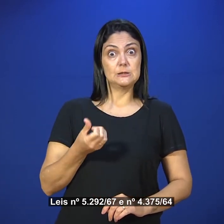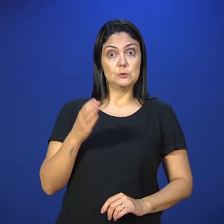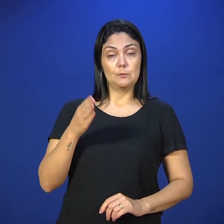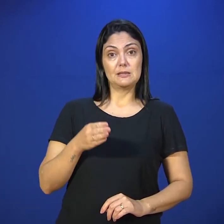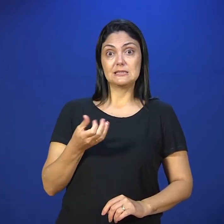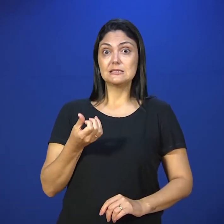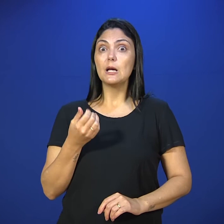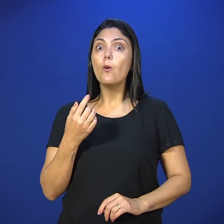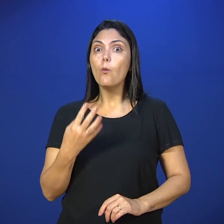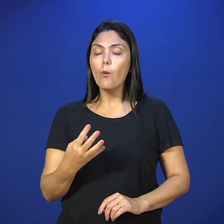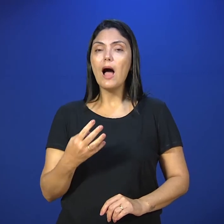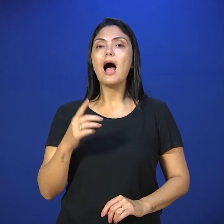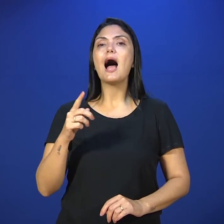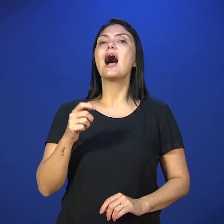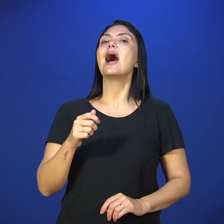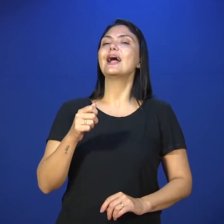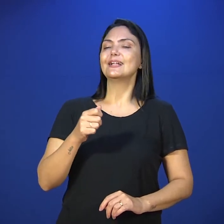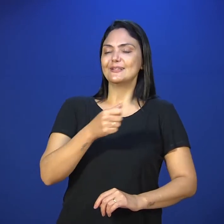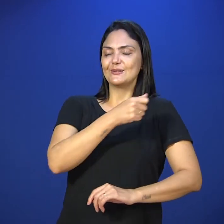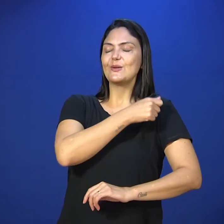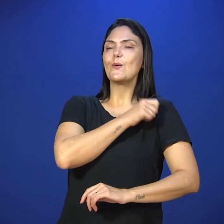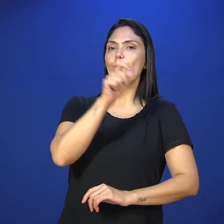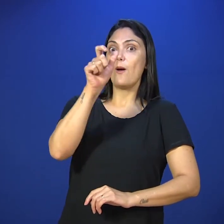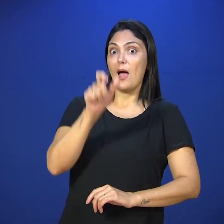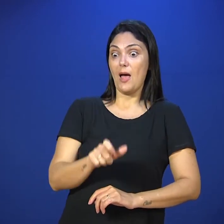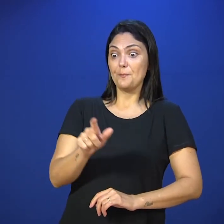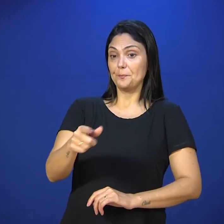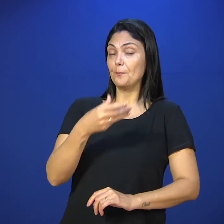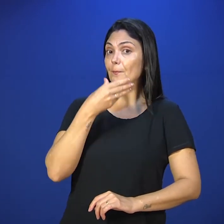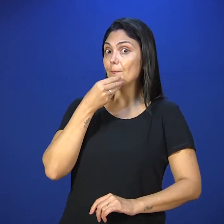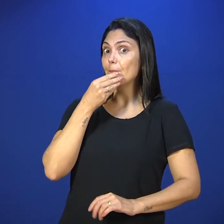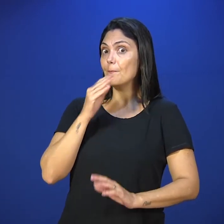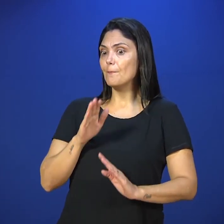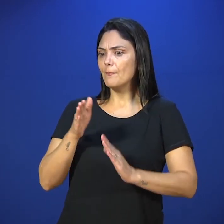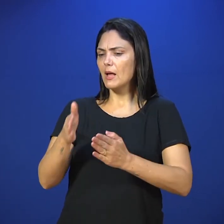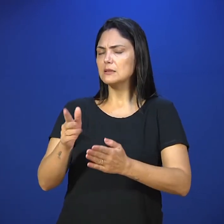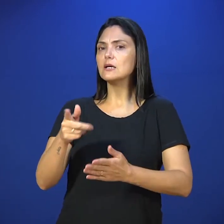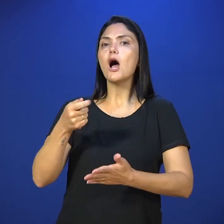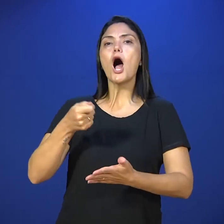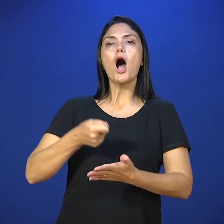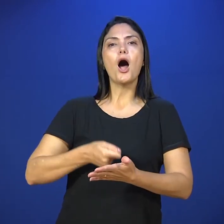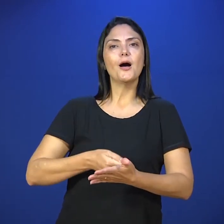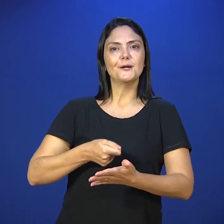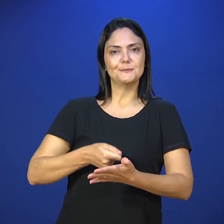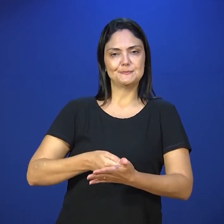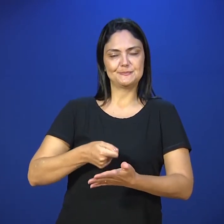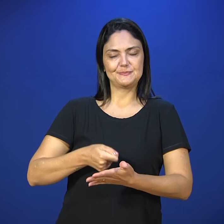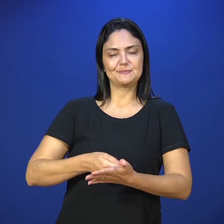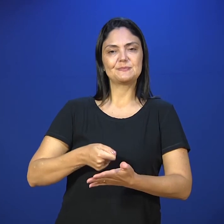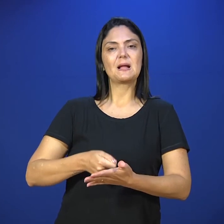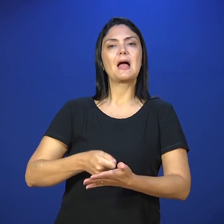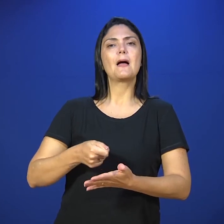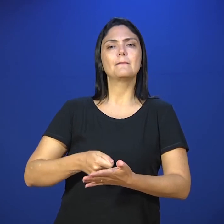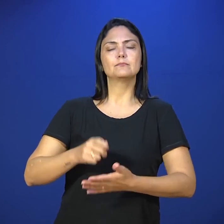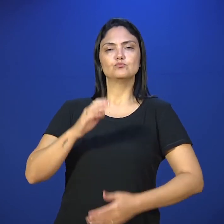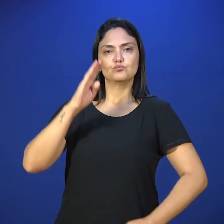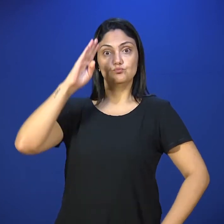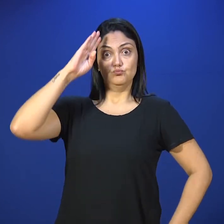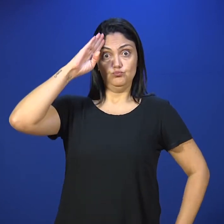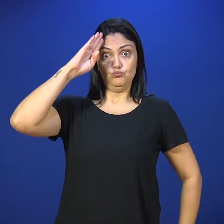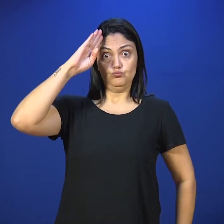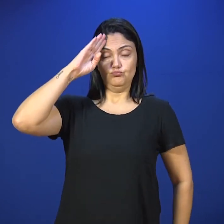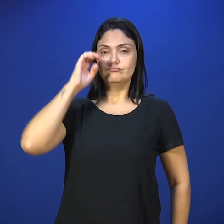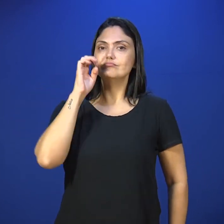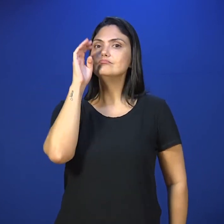4.375/64, os concluintes do curso Graduação em Medicina estão obrigados à apresentação junto ao Exército